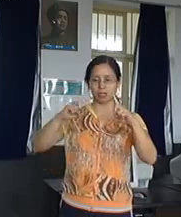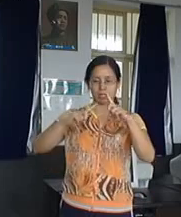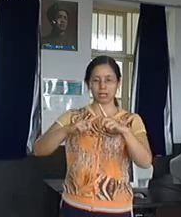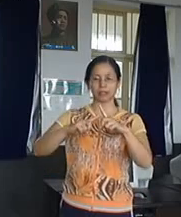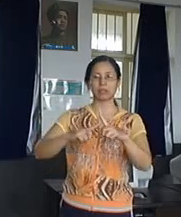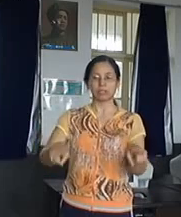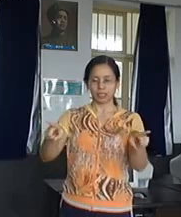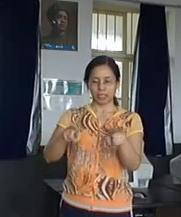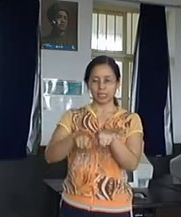一样为需要的人。